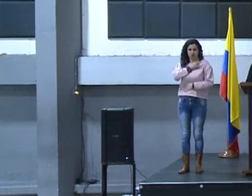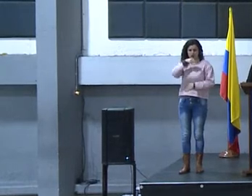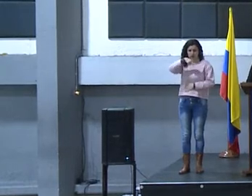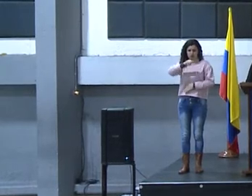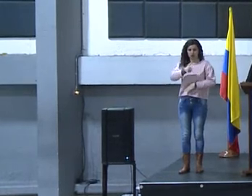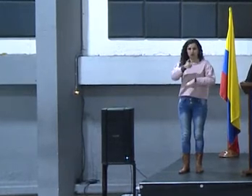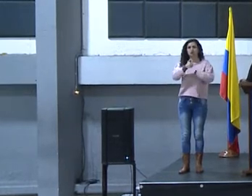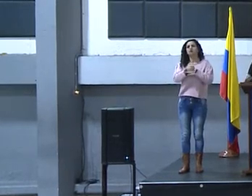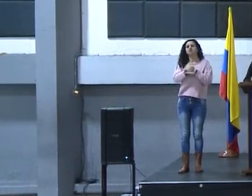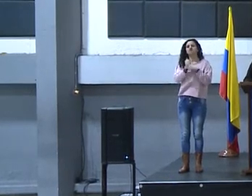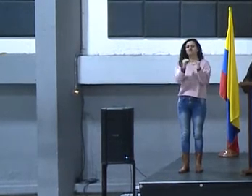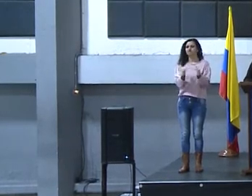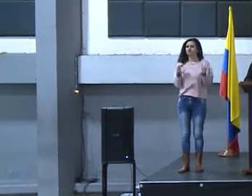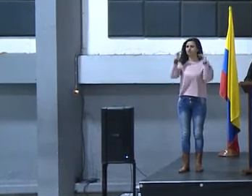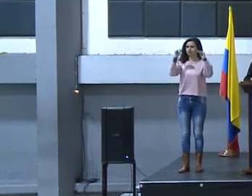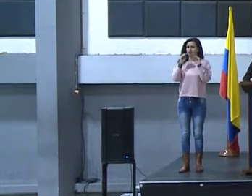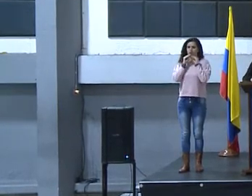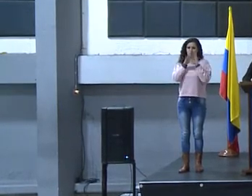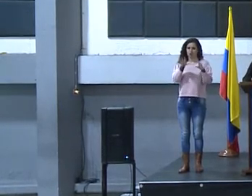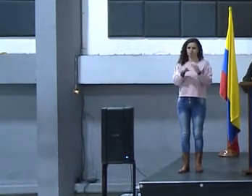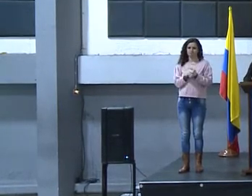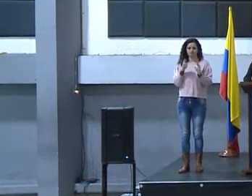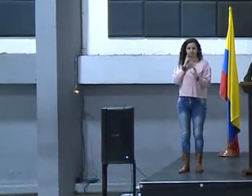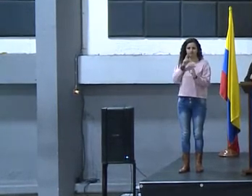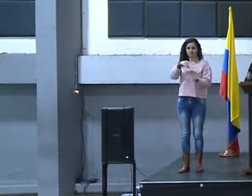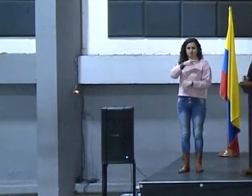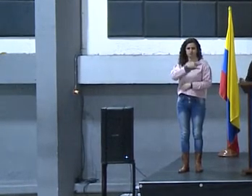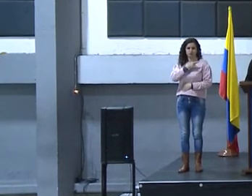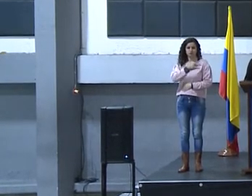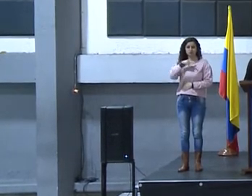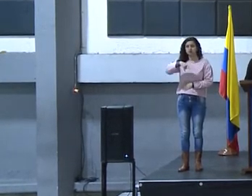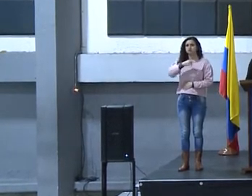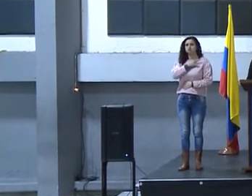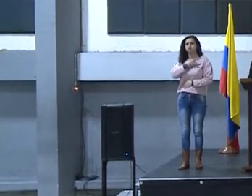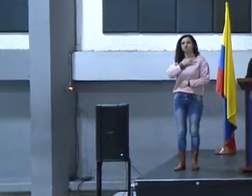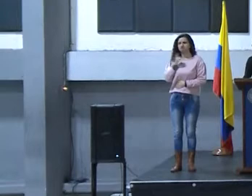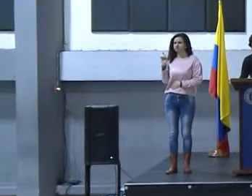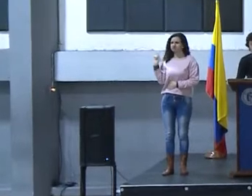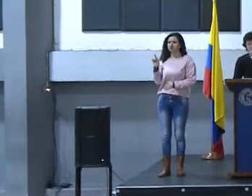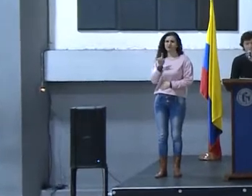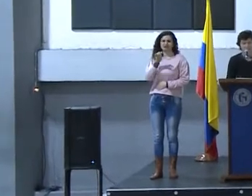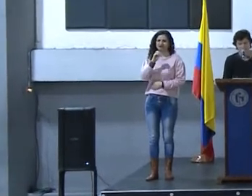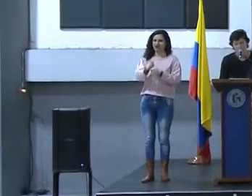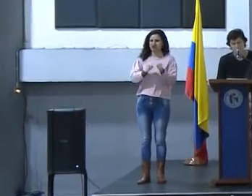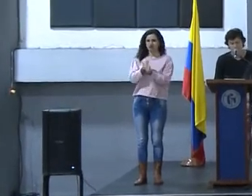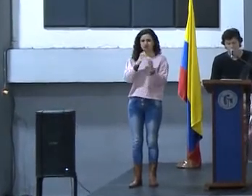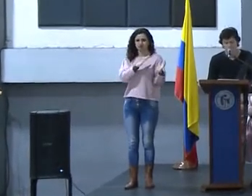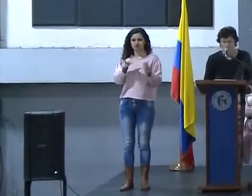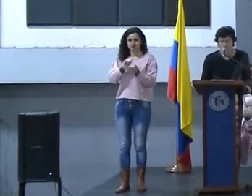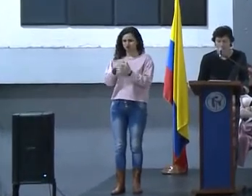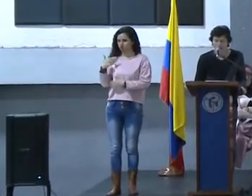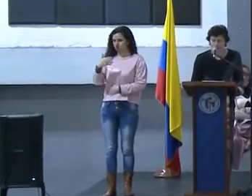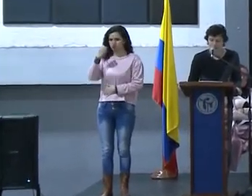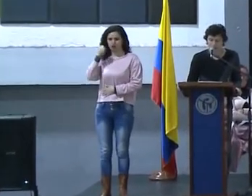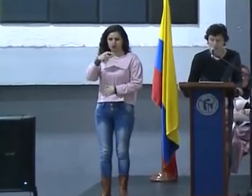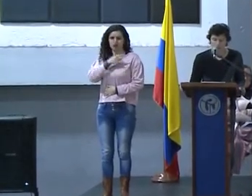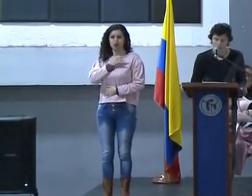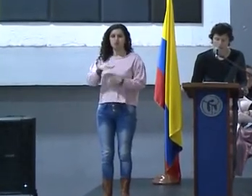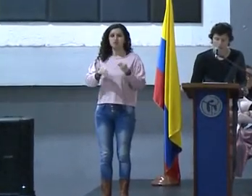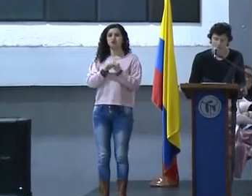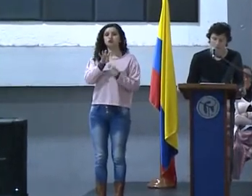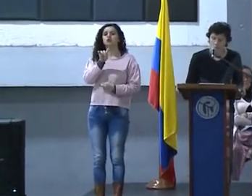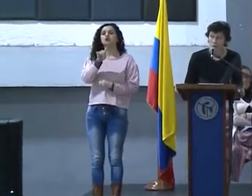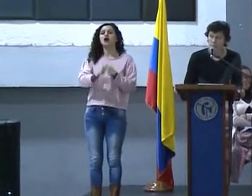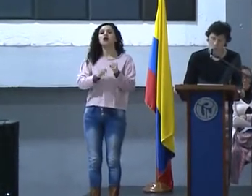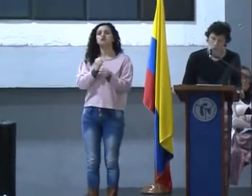público potencial la universidad esta universidad cuenta con más de 6 décadas de historia universitaria y 91 años de tradición